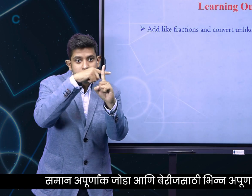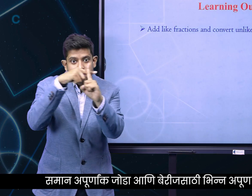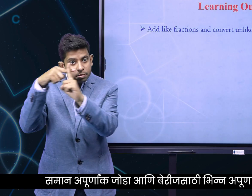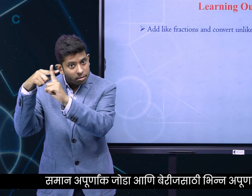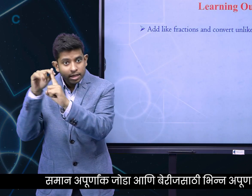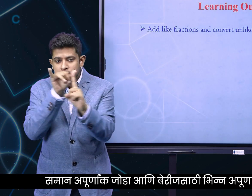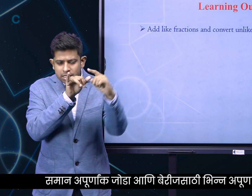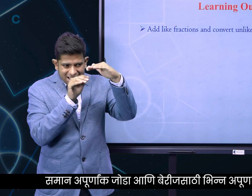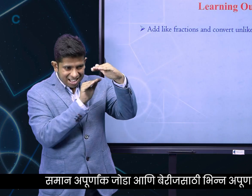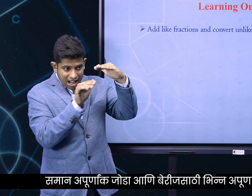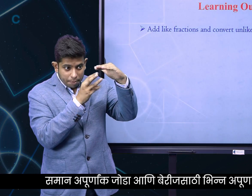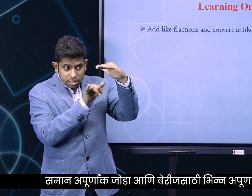अपूर्णांक रूपांतरित करा.